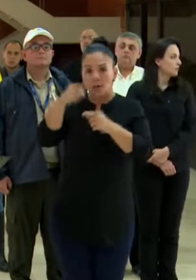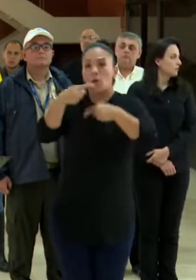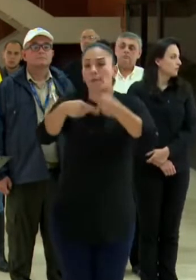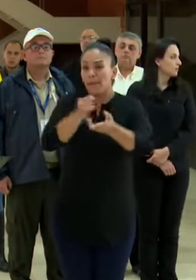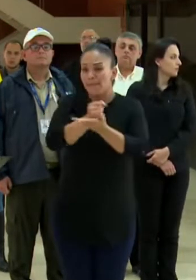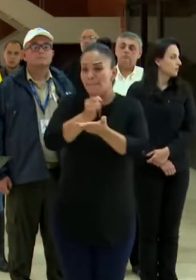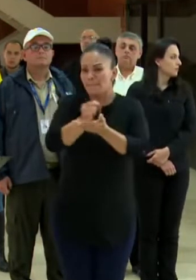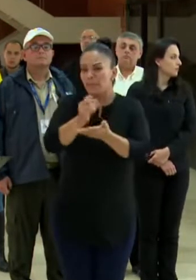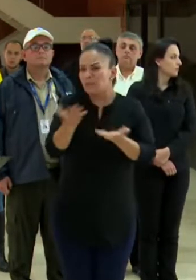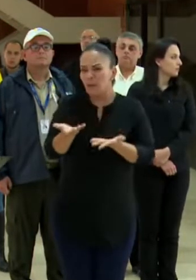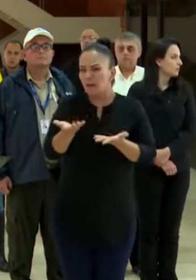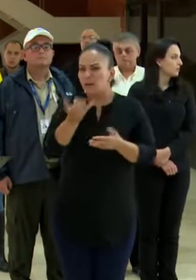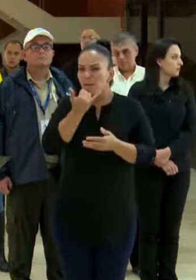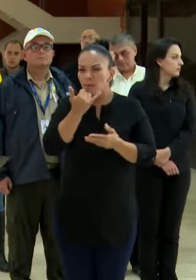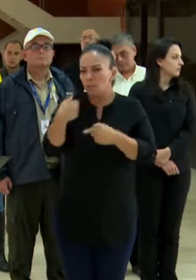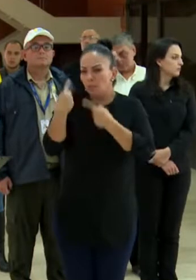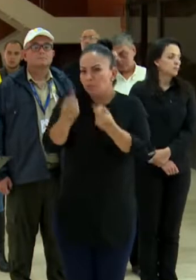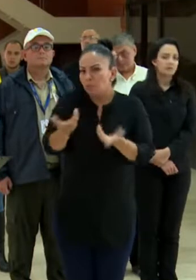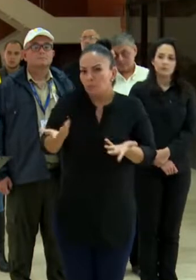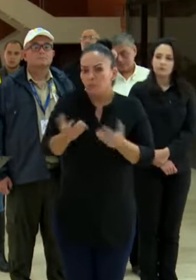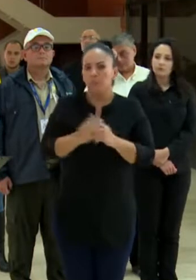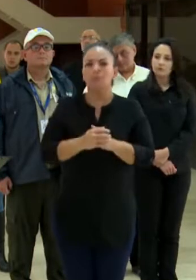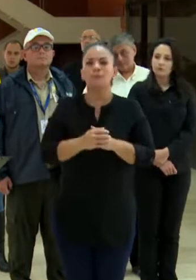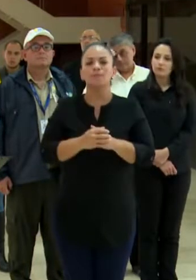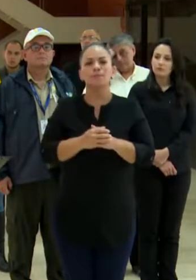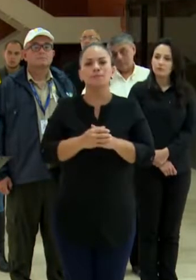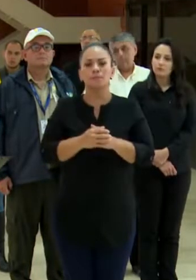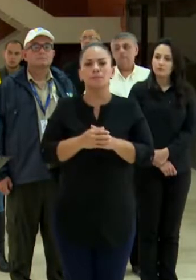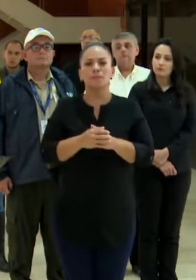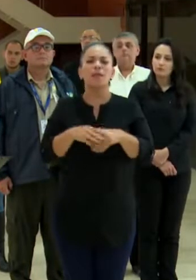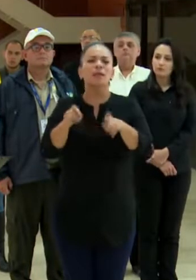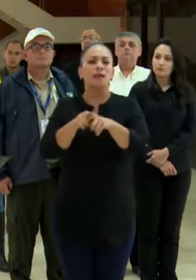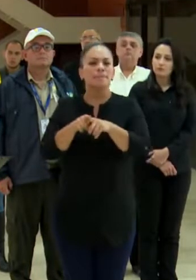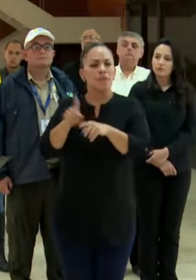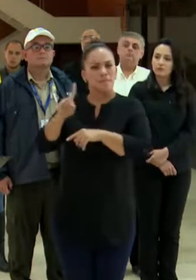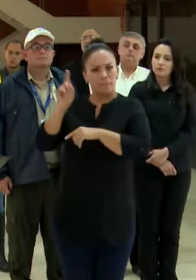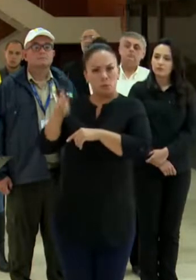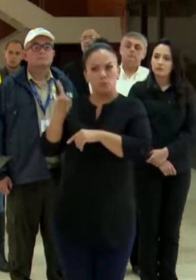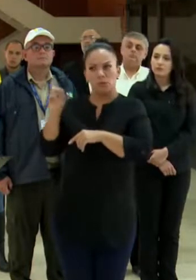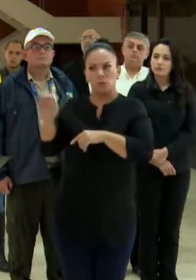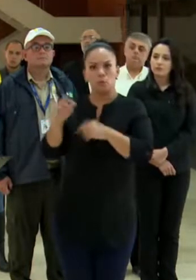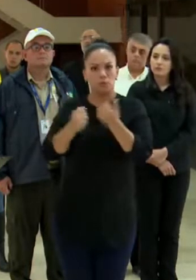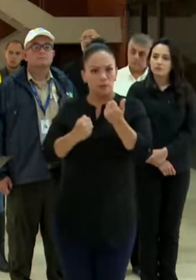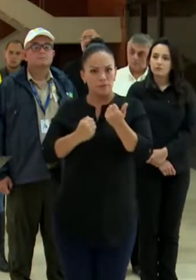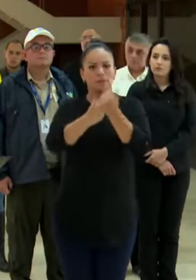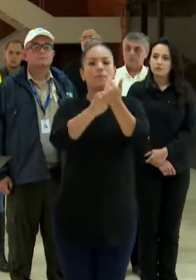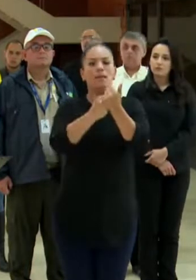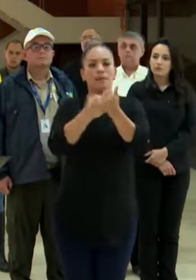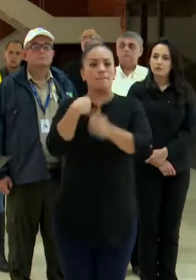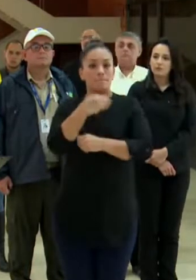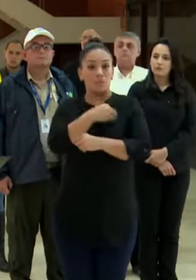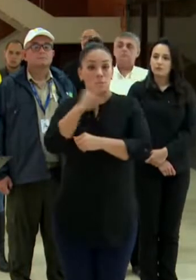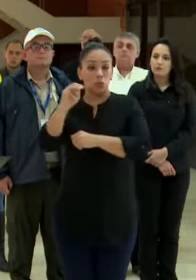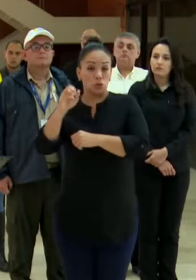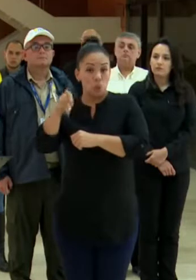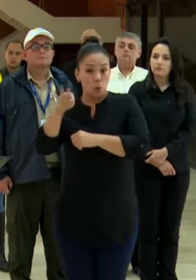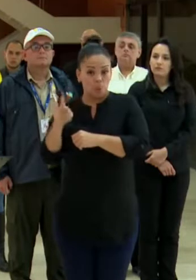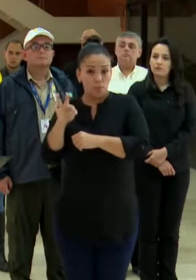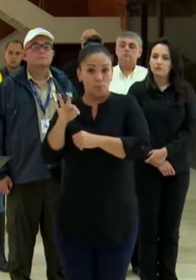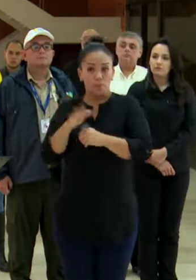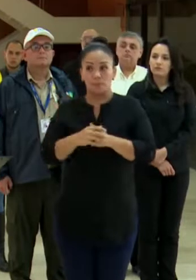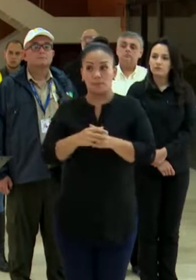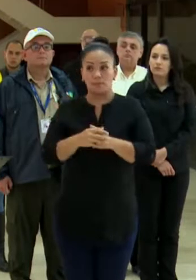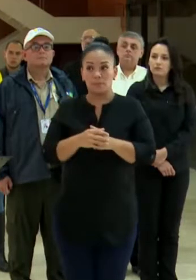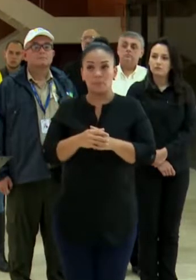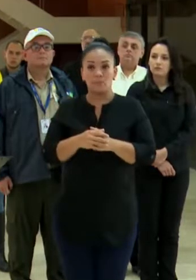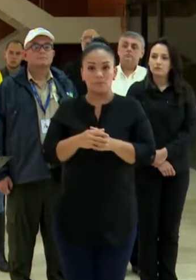algo fuera de lo común. Y en ese mismo sentido, si respalda al ministro Amador después de que